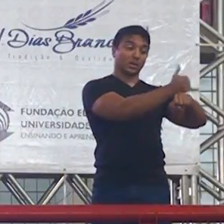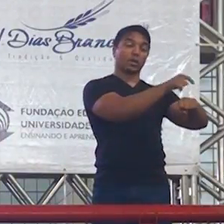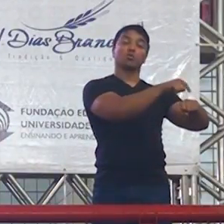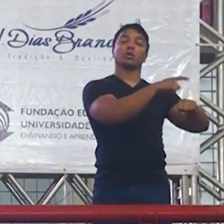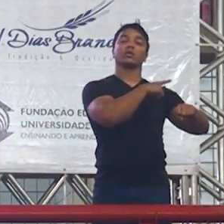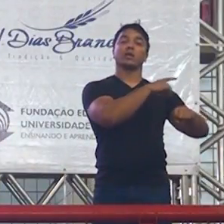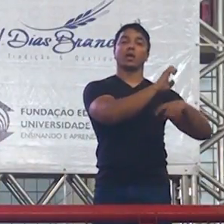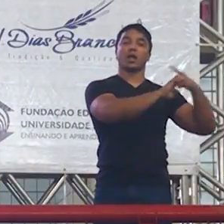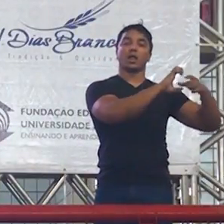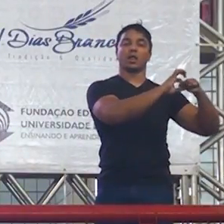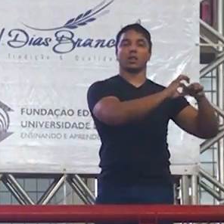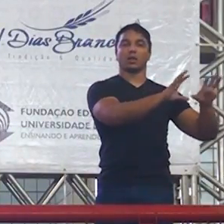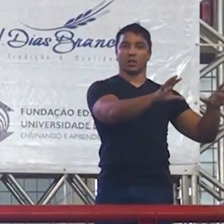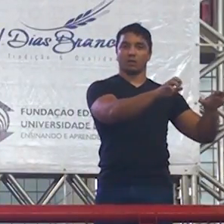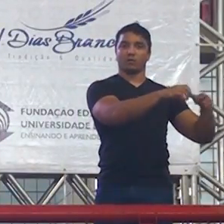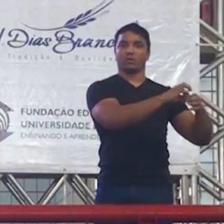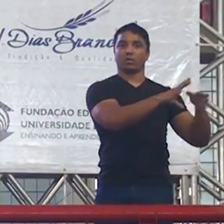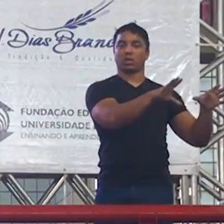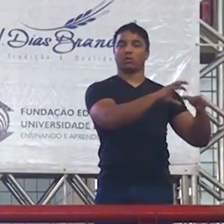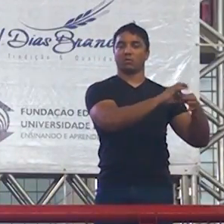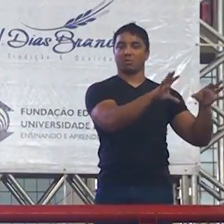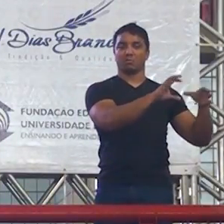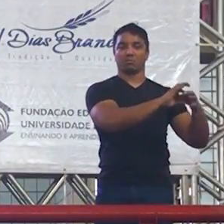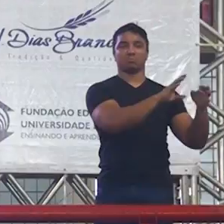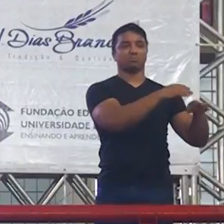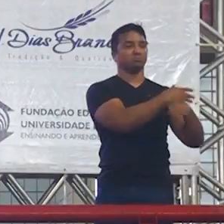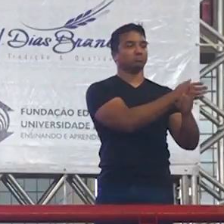o que nos metais? Não escutei.